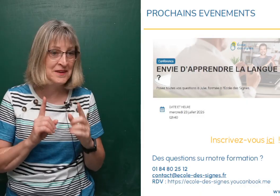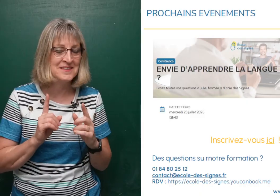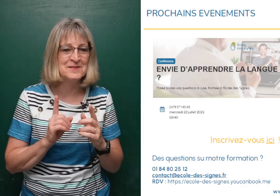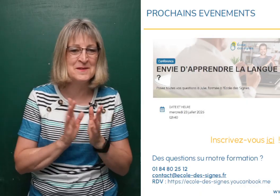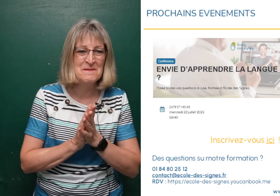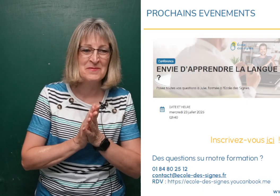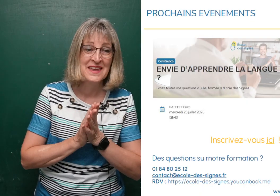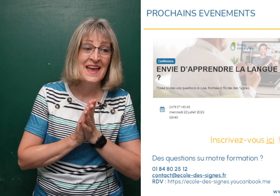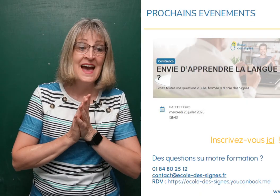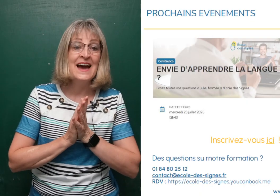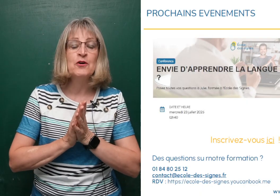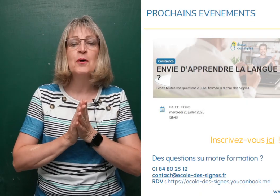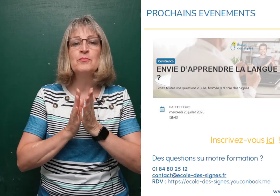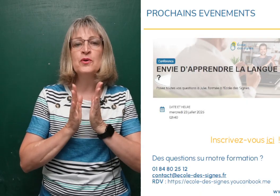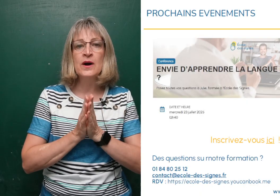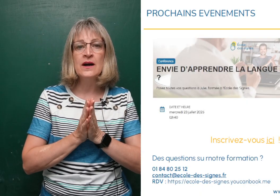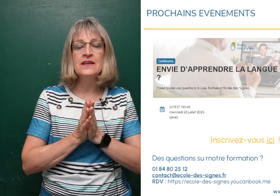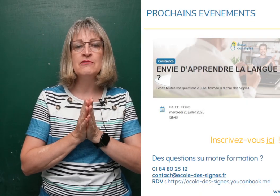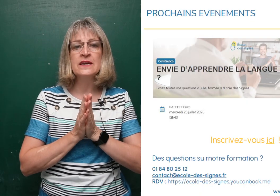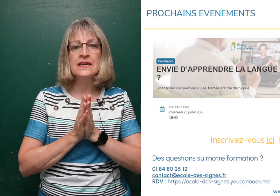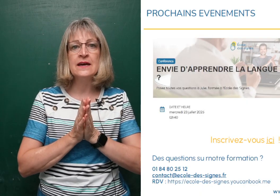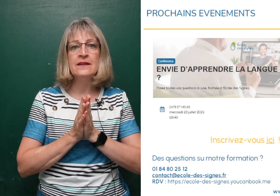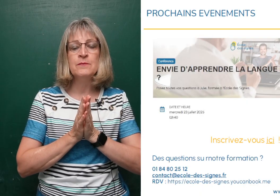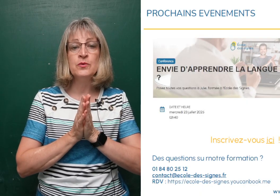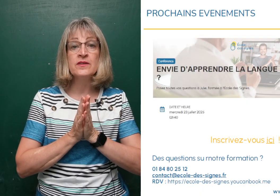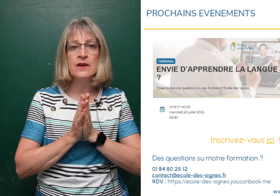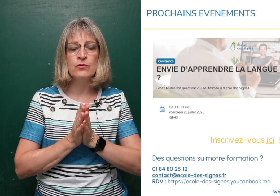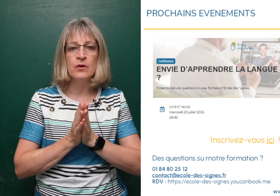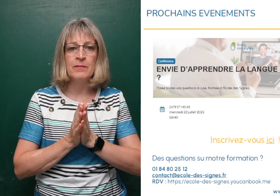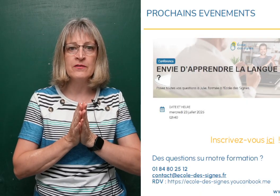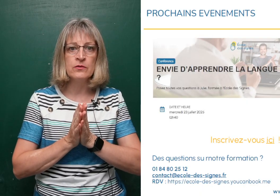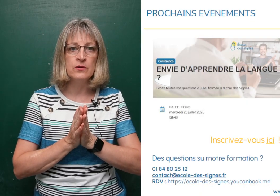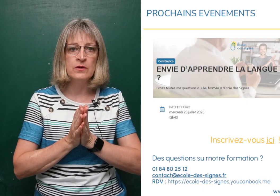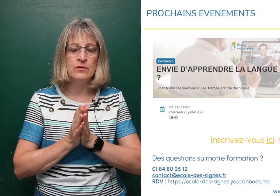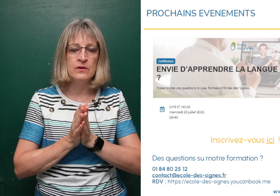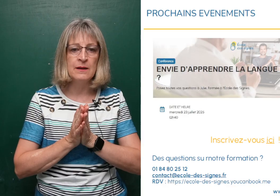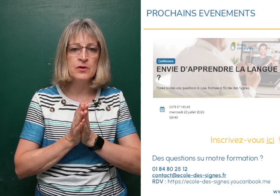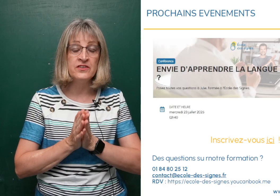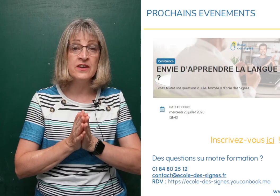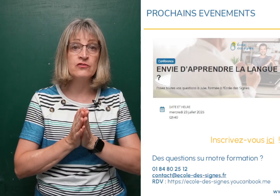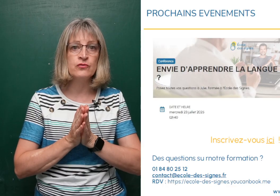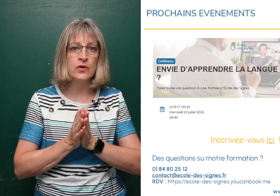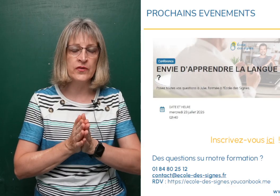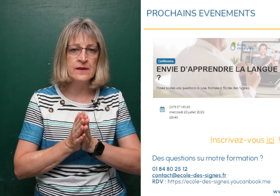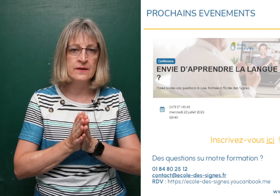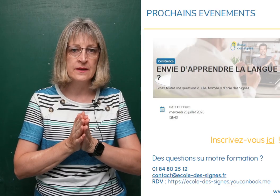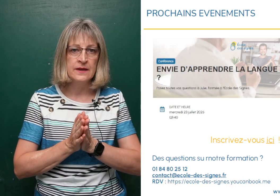question. Alors, pourquoi il faut écrire des mots très courts? Parce que l'apprentissage du français,